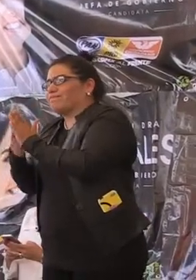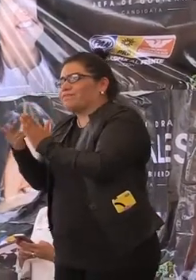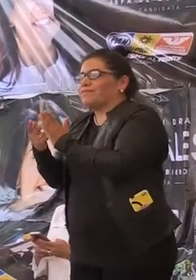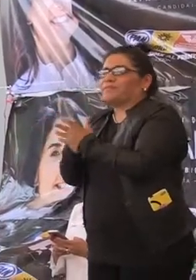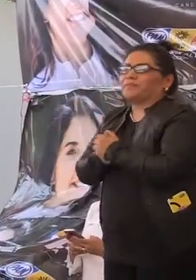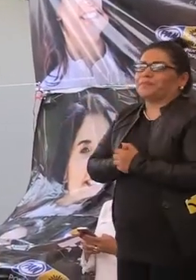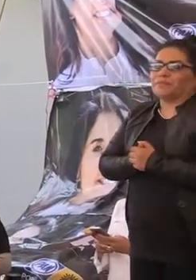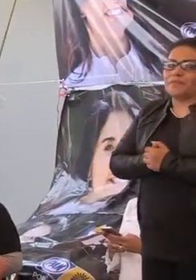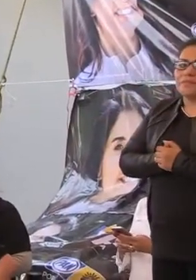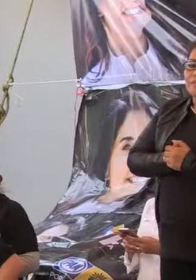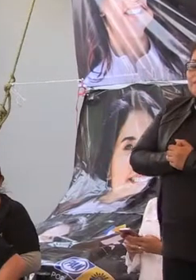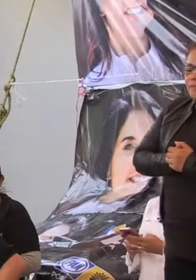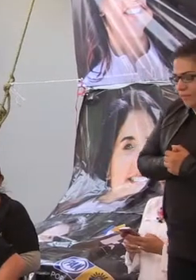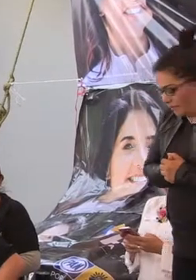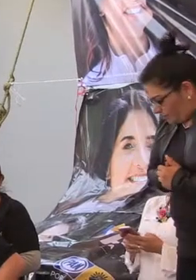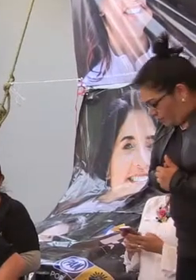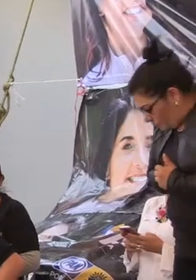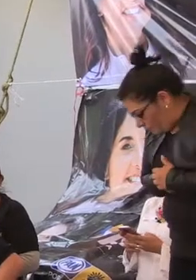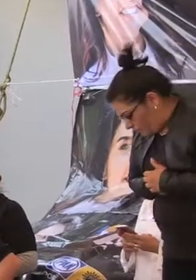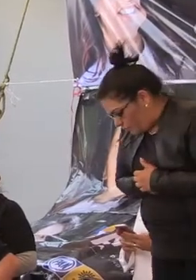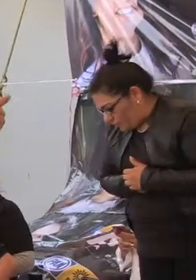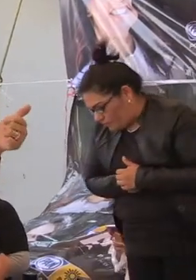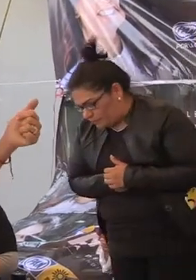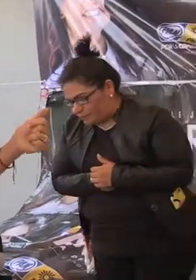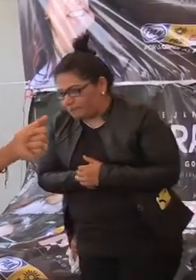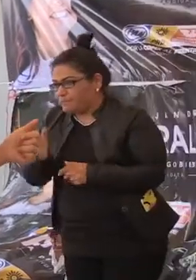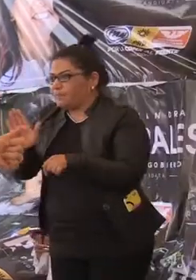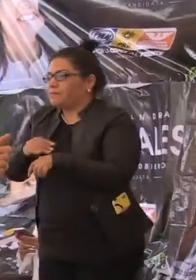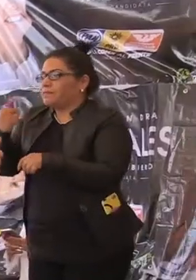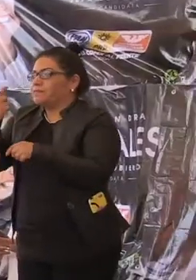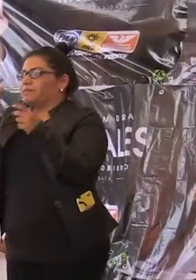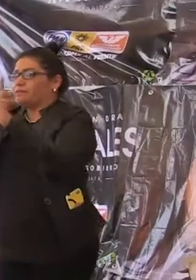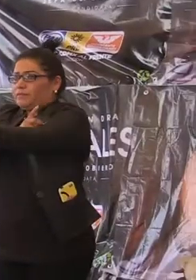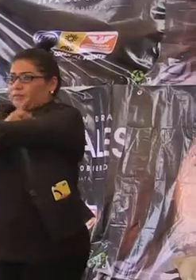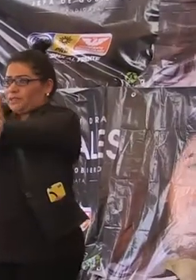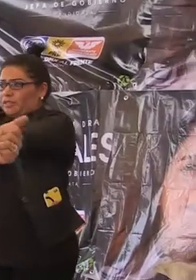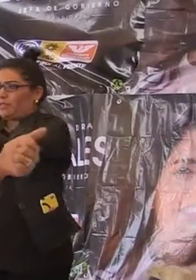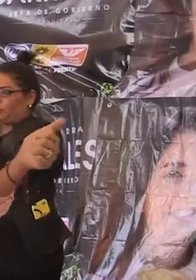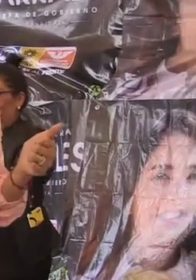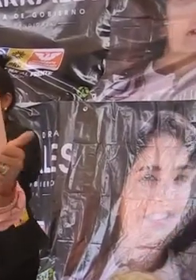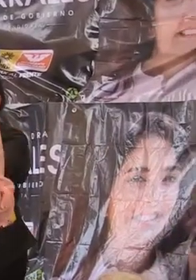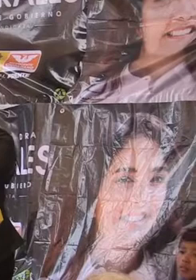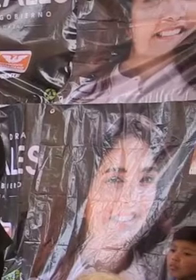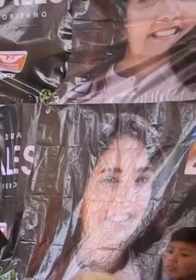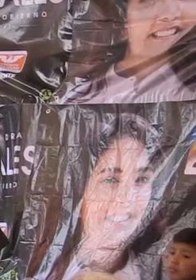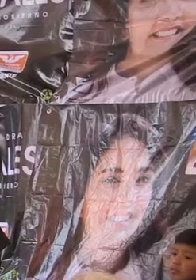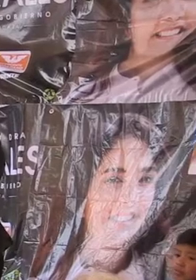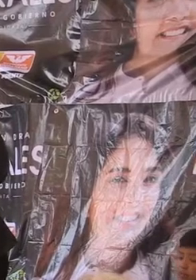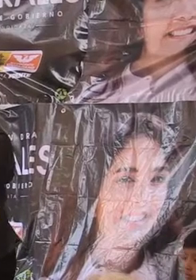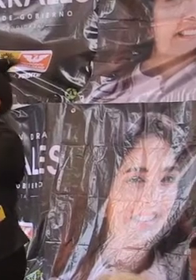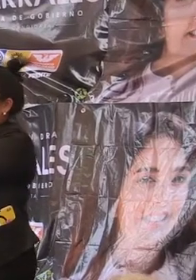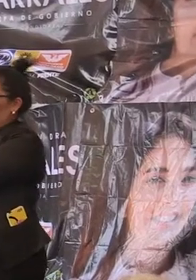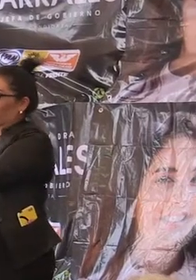He venido primero porque hoy Xochimilco es una de las delegaciones que más necesita nuestro